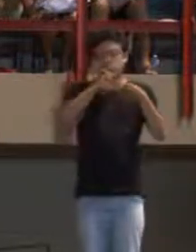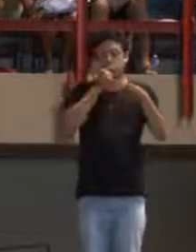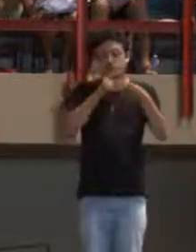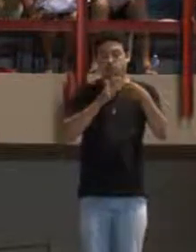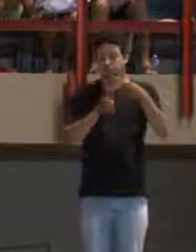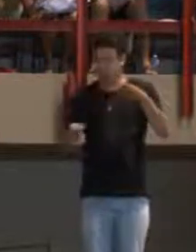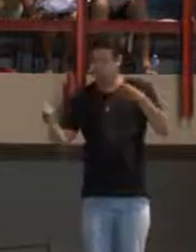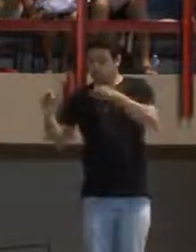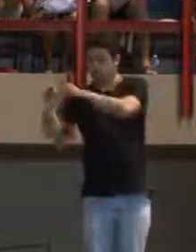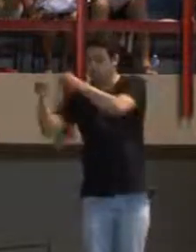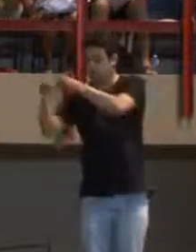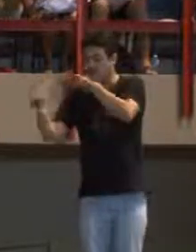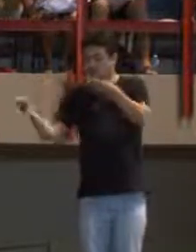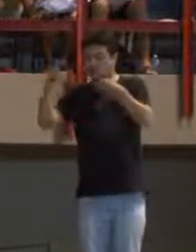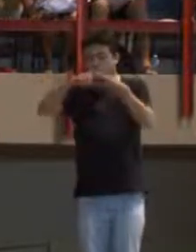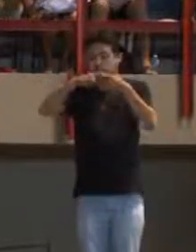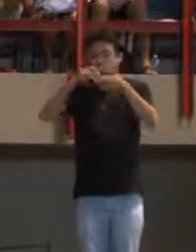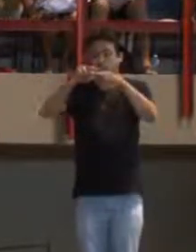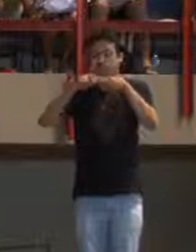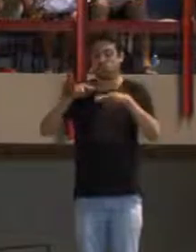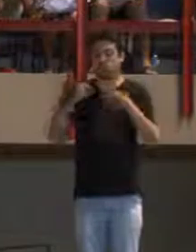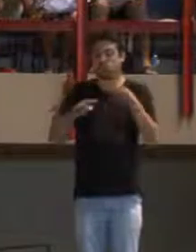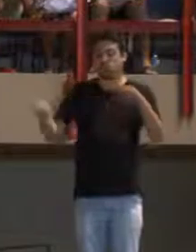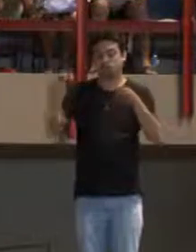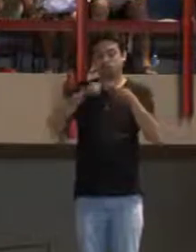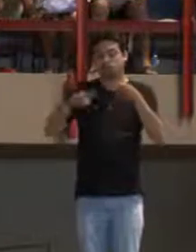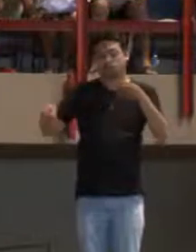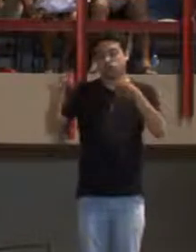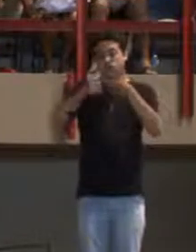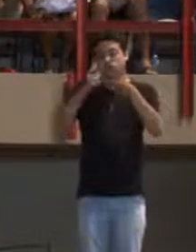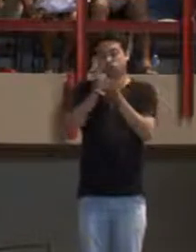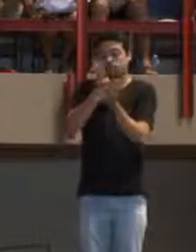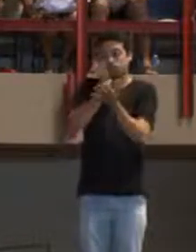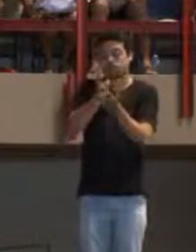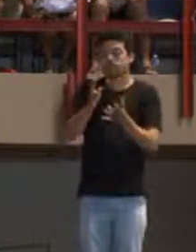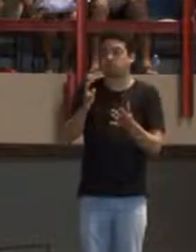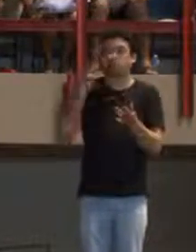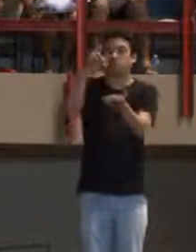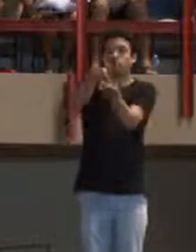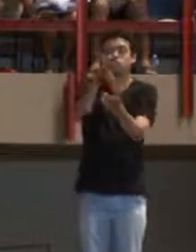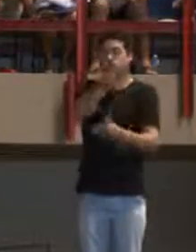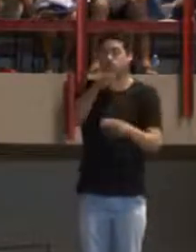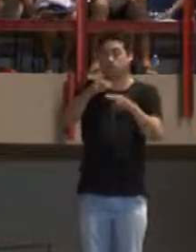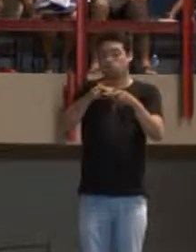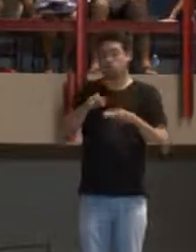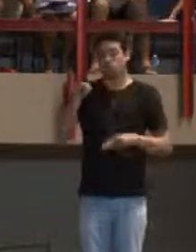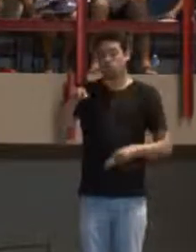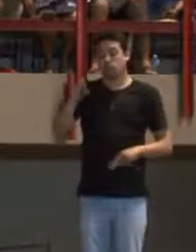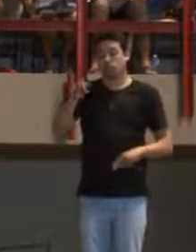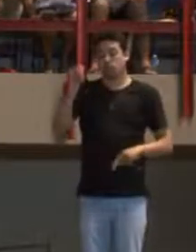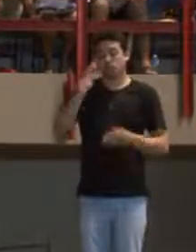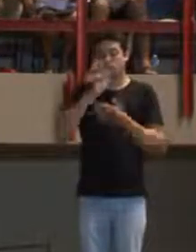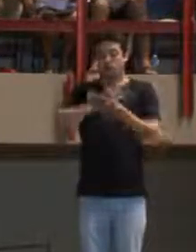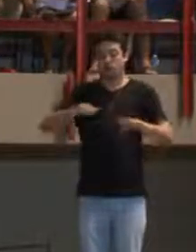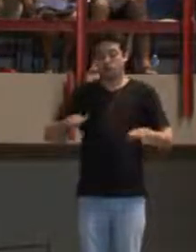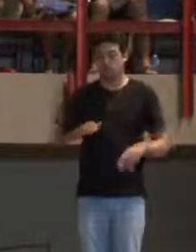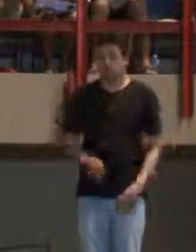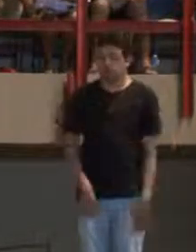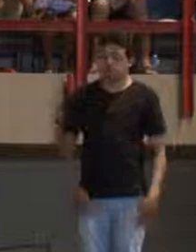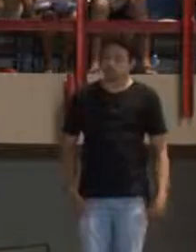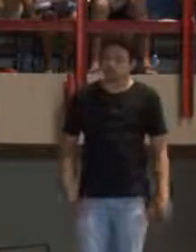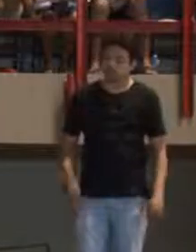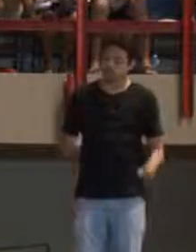queimo hidrogênio, obtenho água. Então, isso vai e volta sem fim. Por isso que esse combustível nunca vai